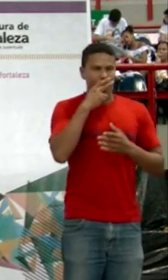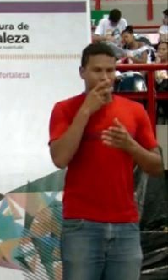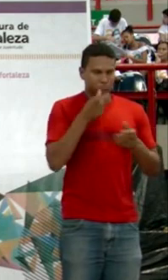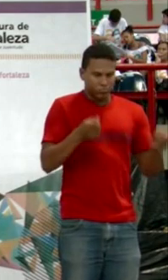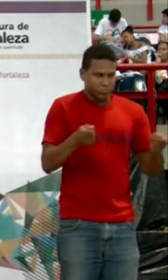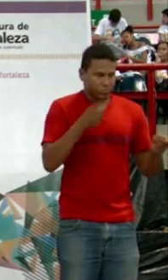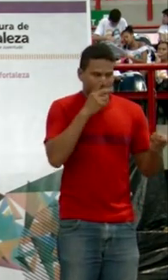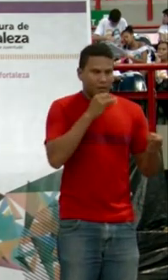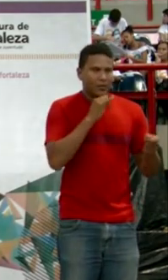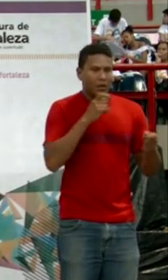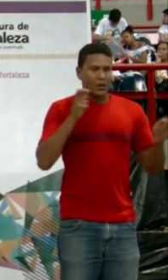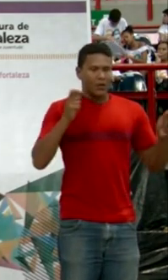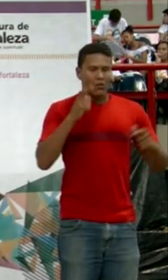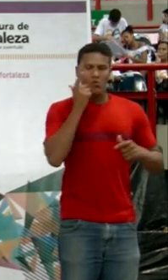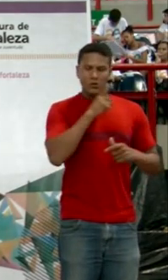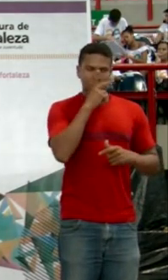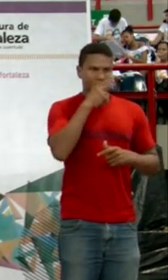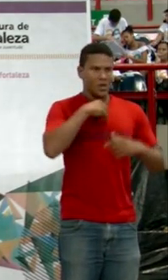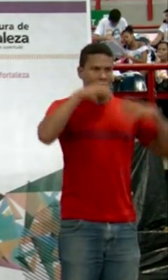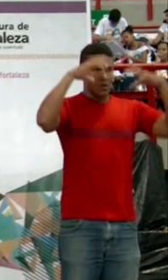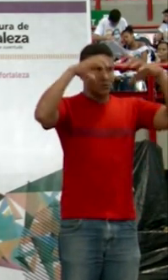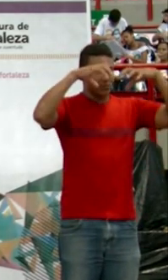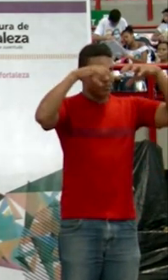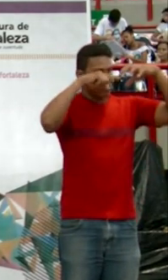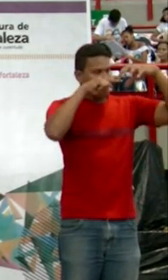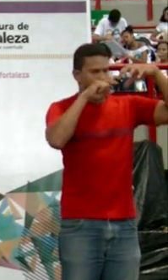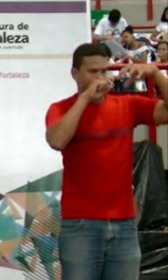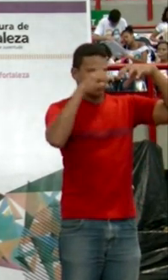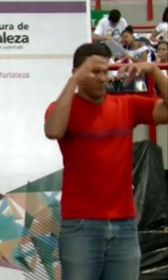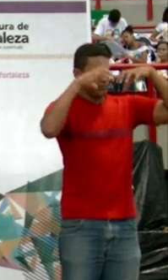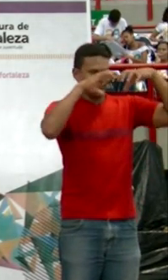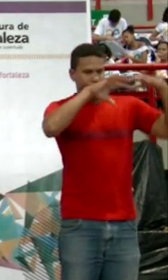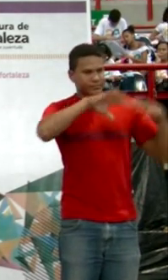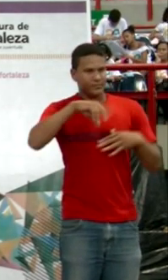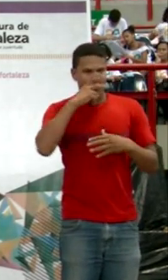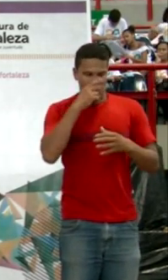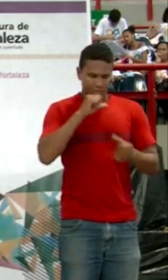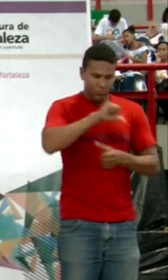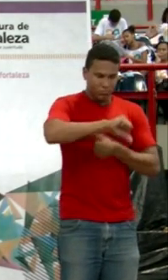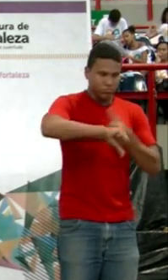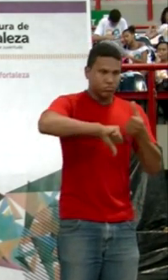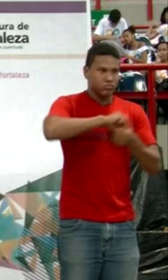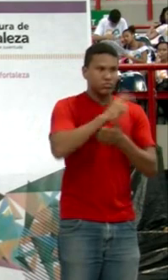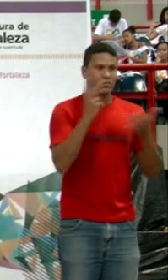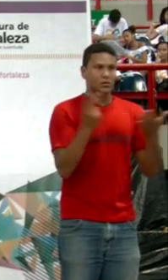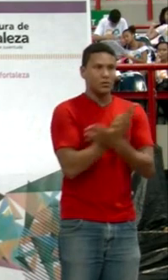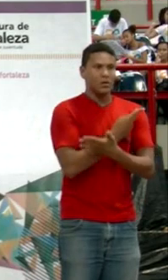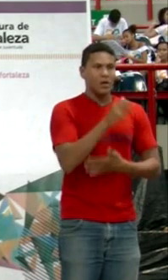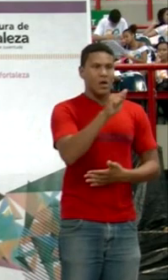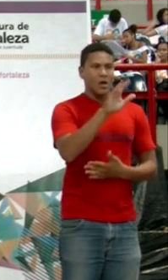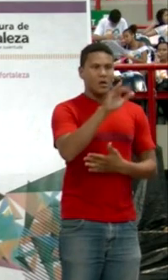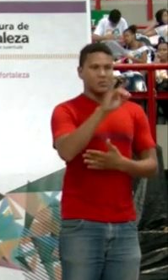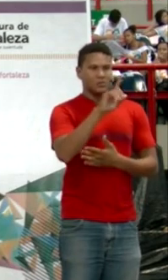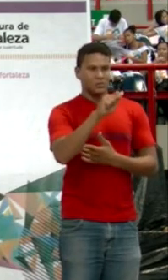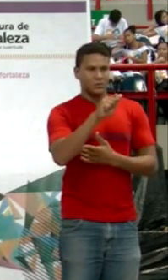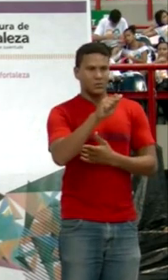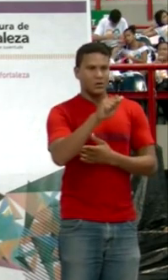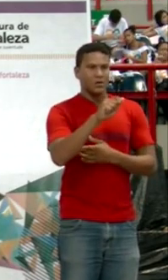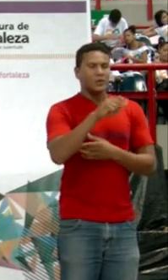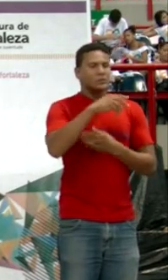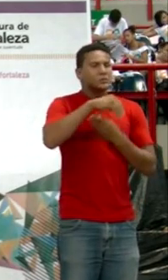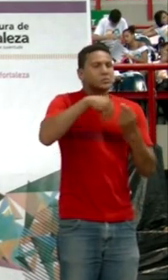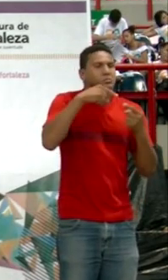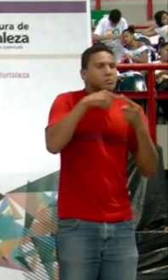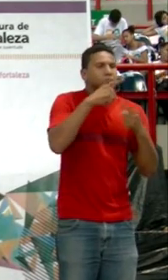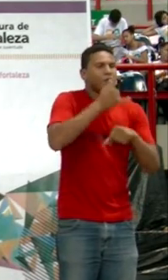de soluções ácidas ferruginosas, conhecidas como drenagem ácida de Minas.